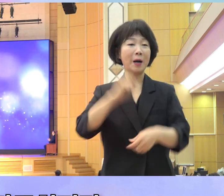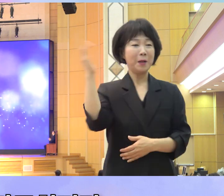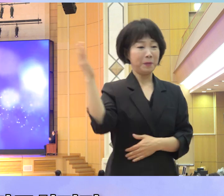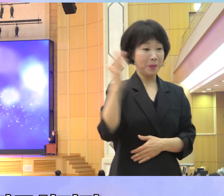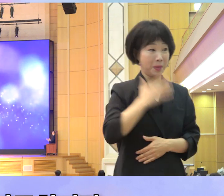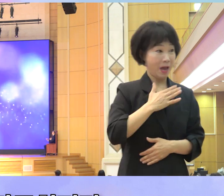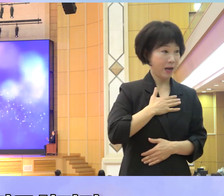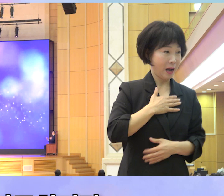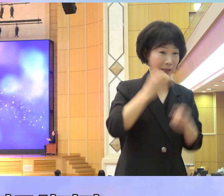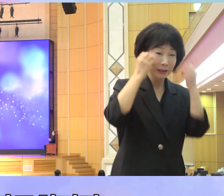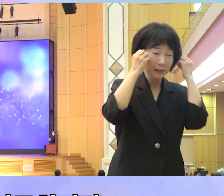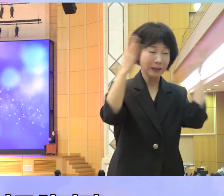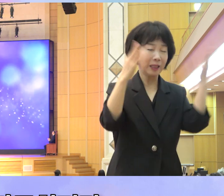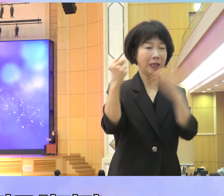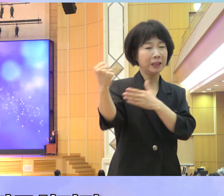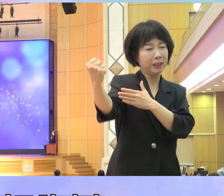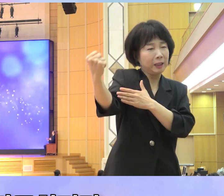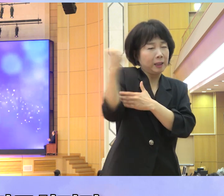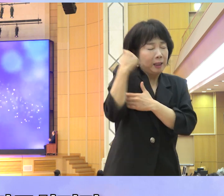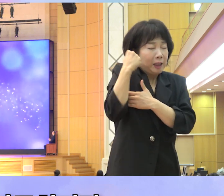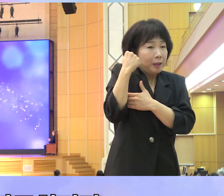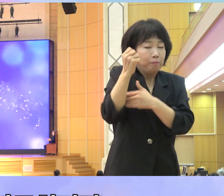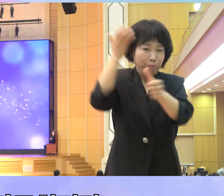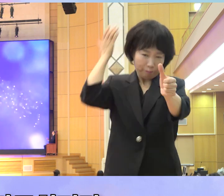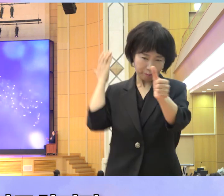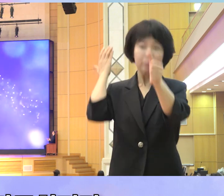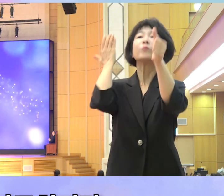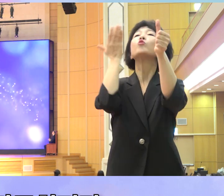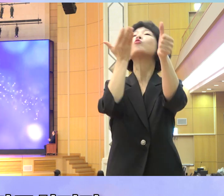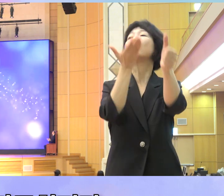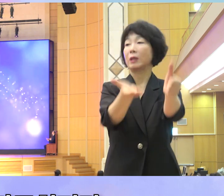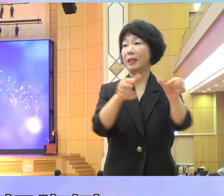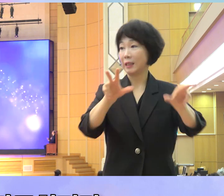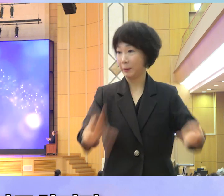걸어라, 내가 새 힘을 주리니.